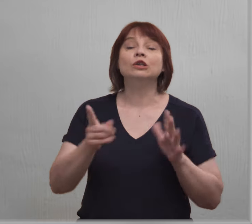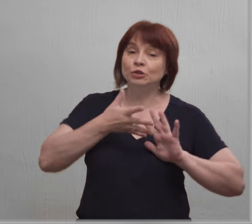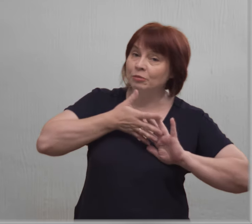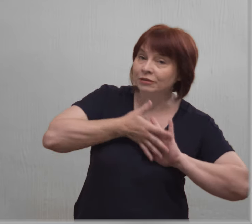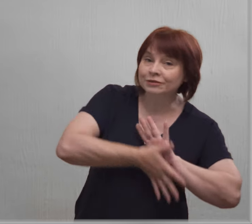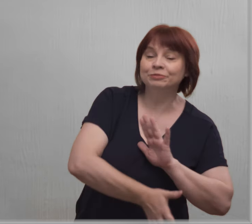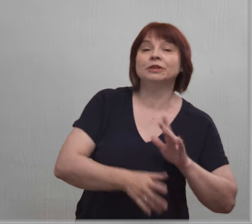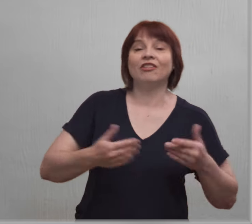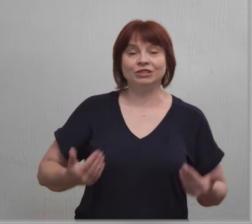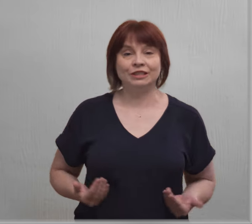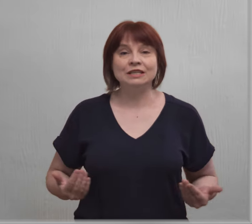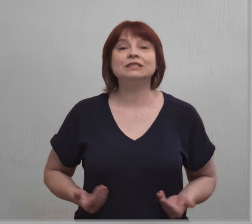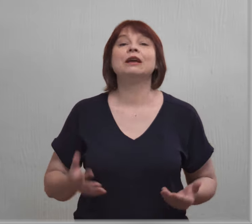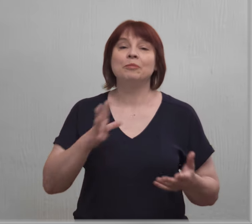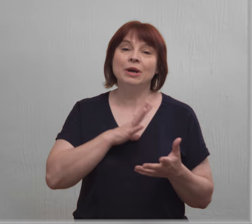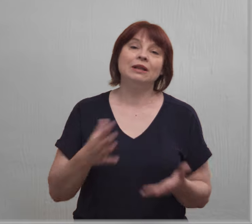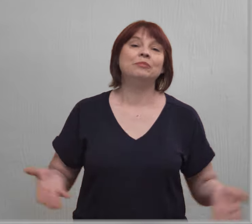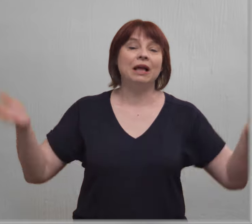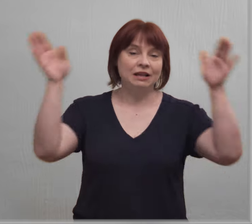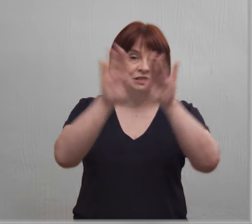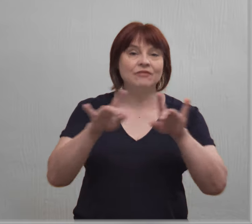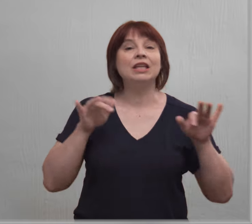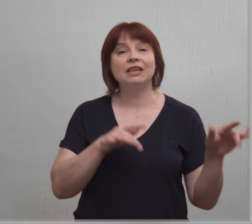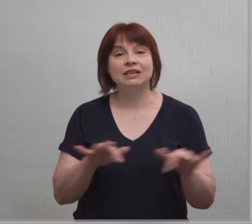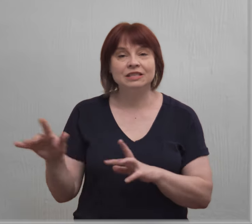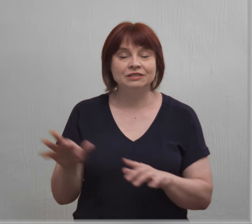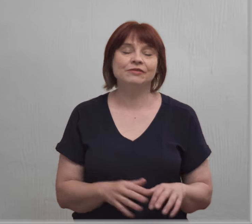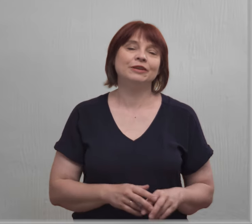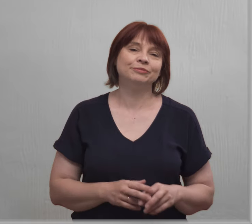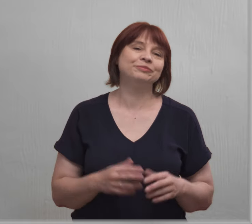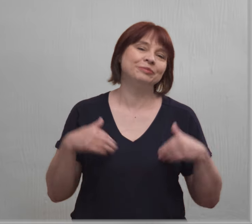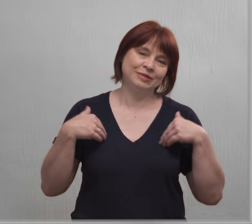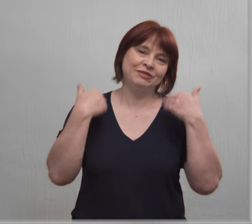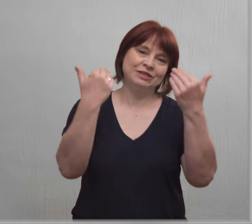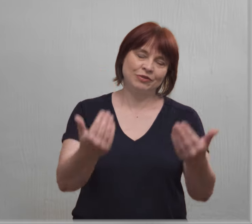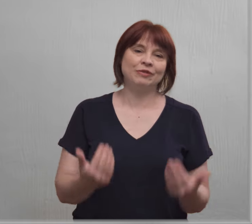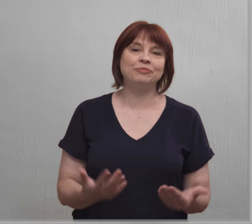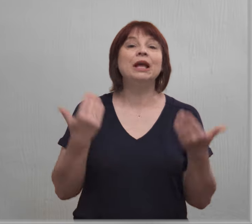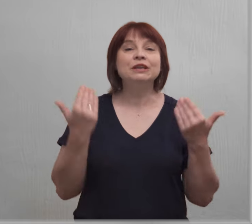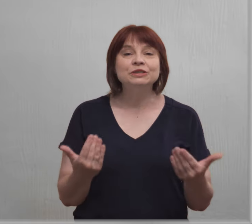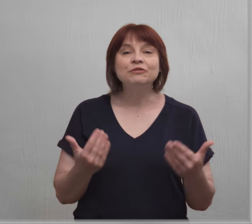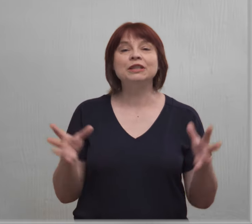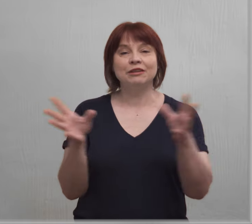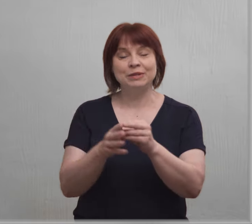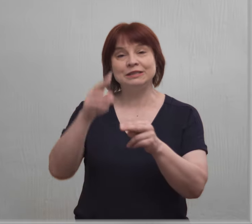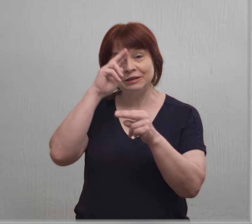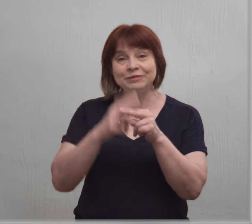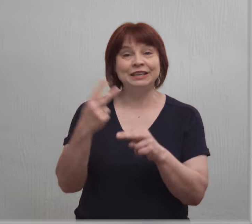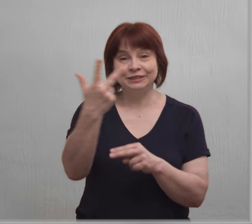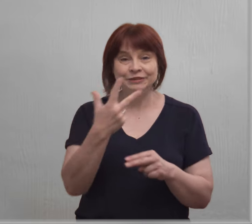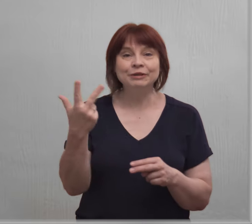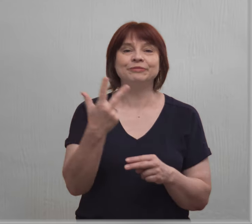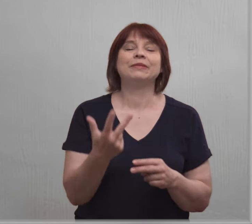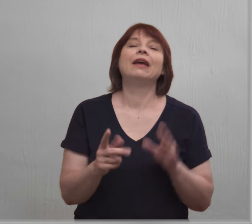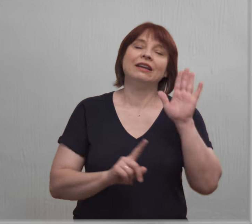в нашей жизни благословенное действие. Приветствуем вас, драгоценные! Вот мы сегодня с братьями здесь для того, чтобы